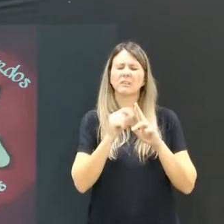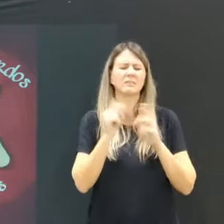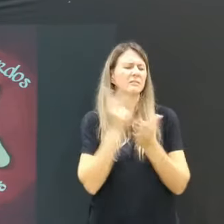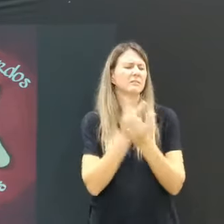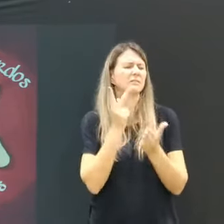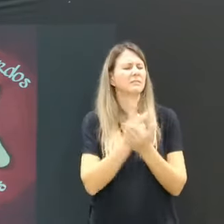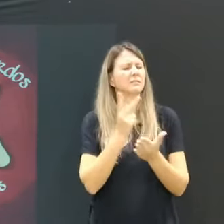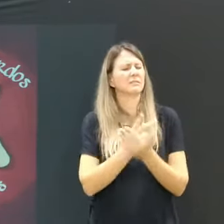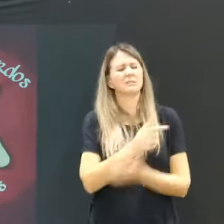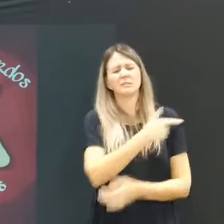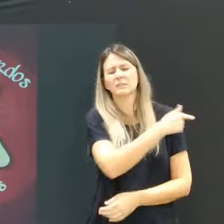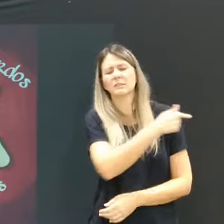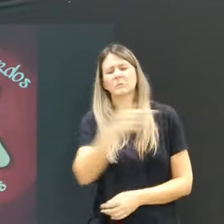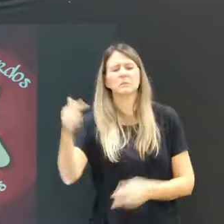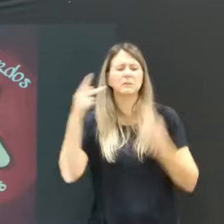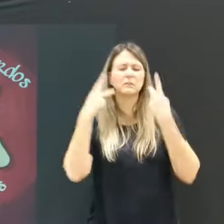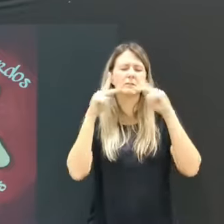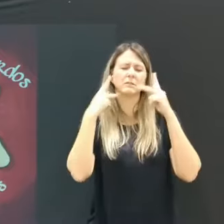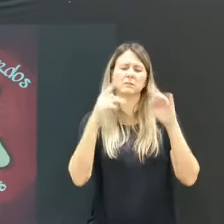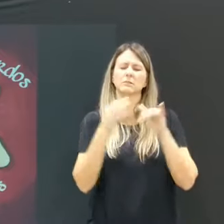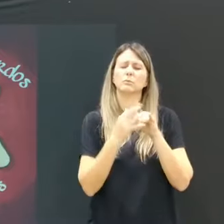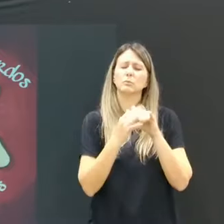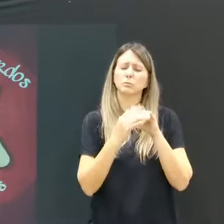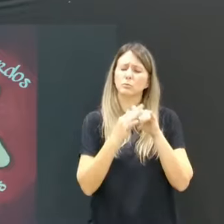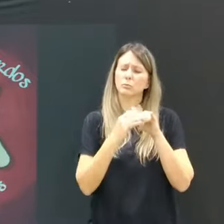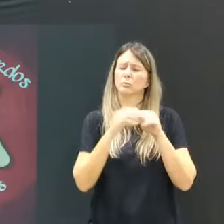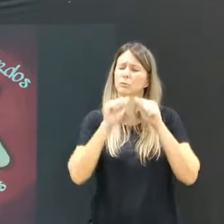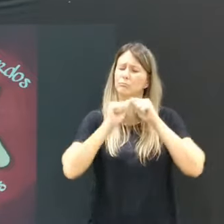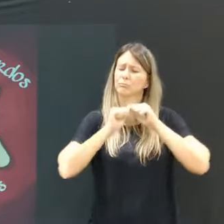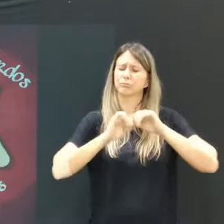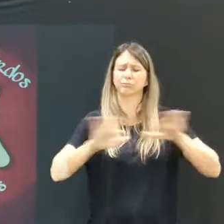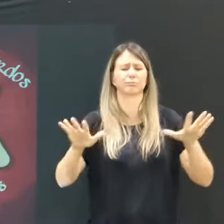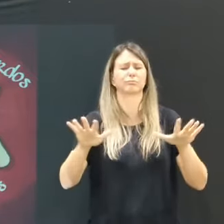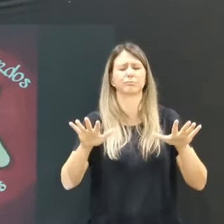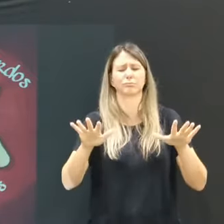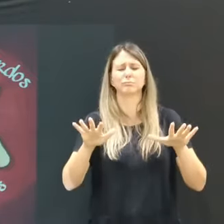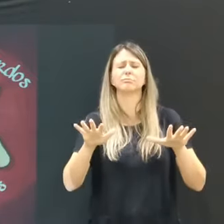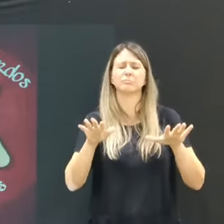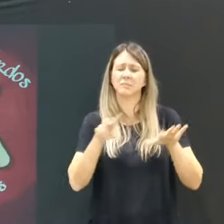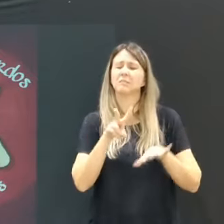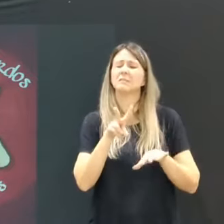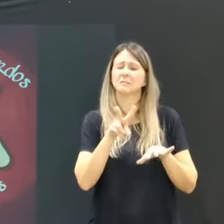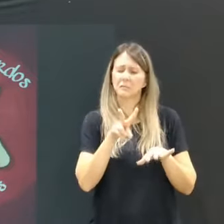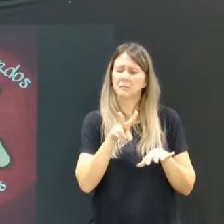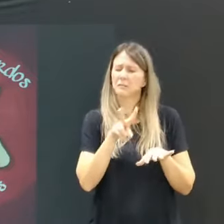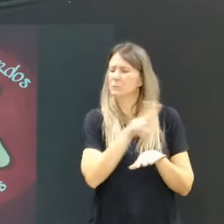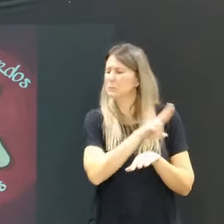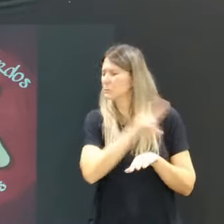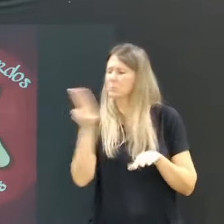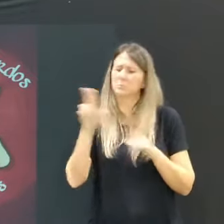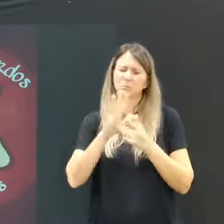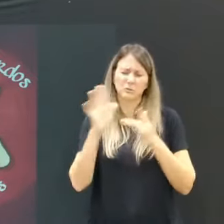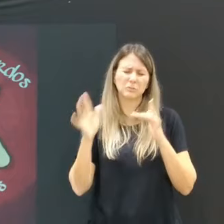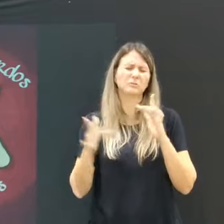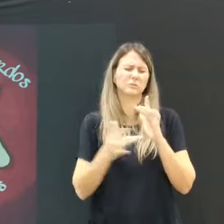na Resgate, continuamente, temos estudos da palavra, que são transmitidas através do YouTube.